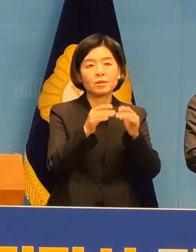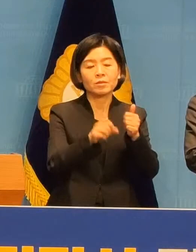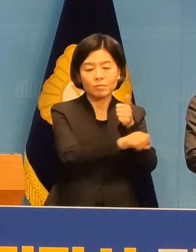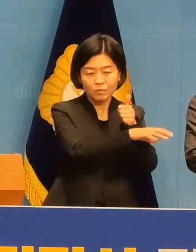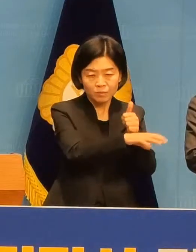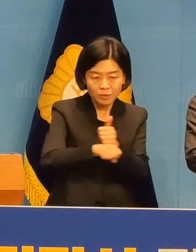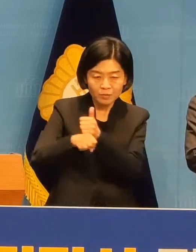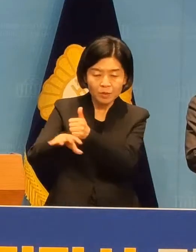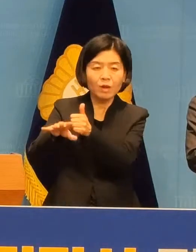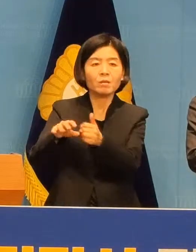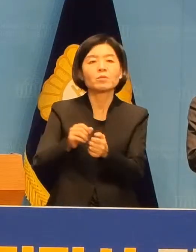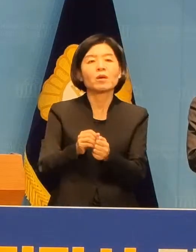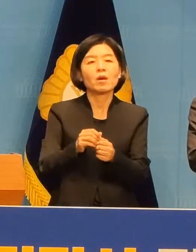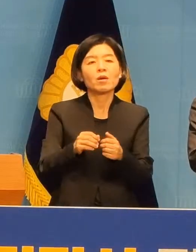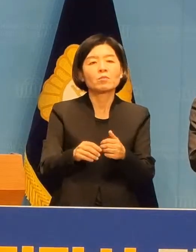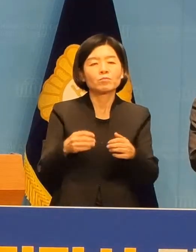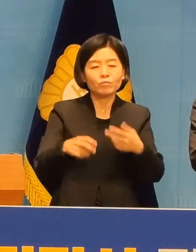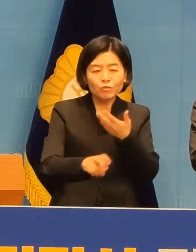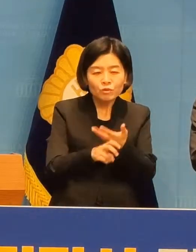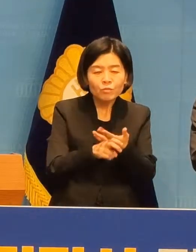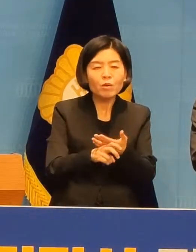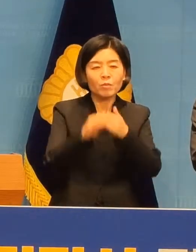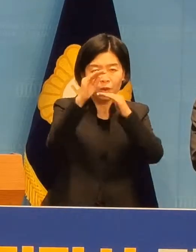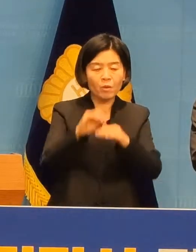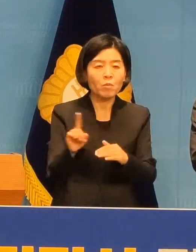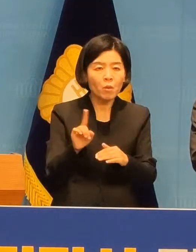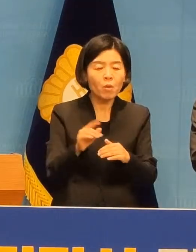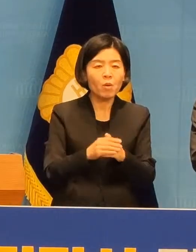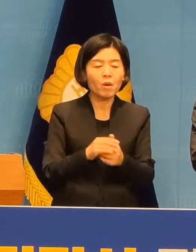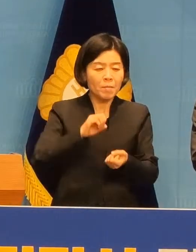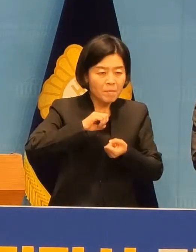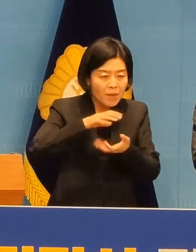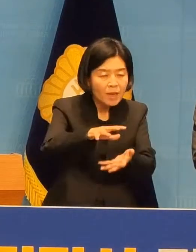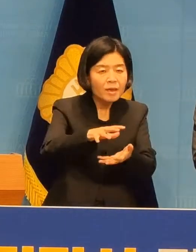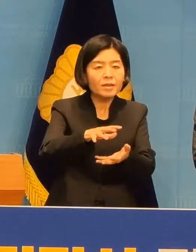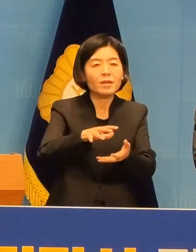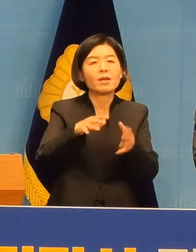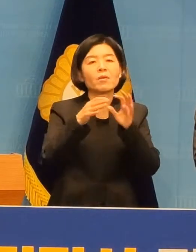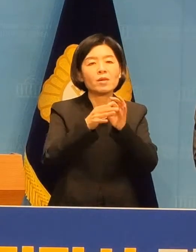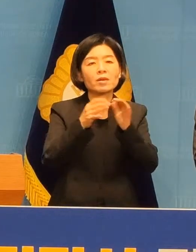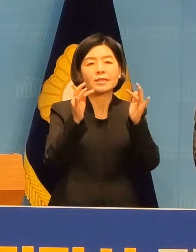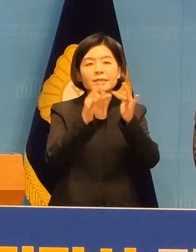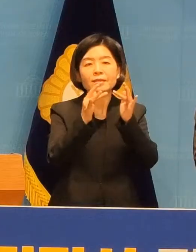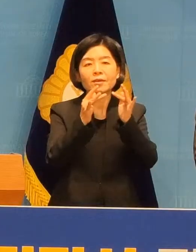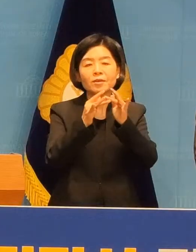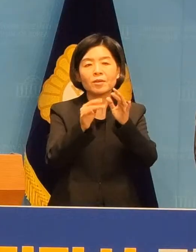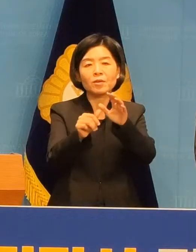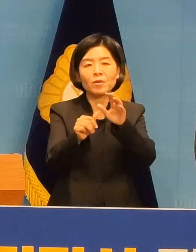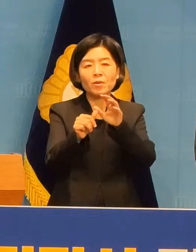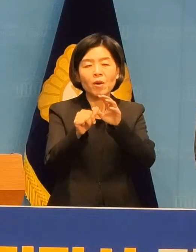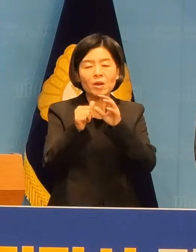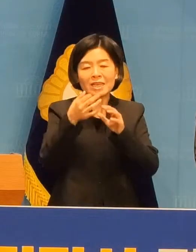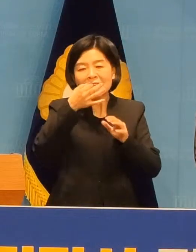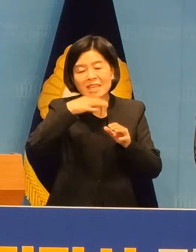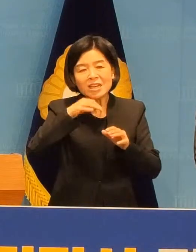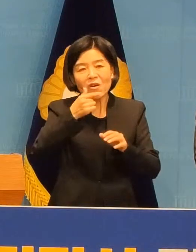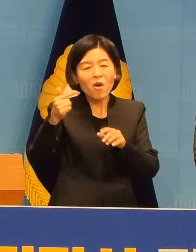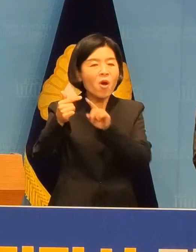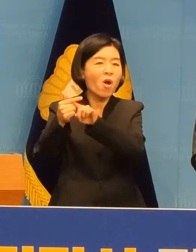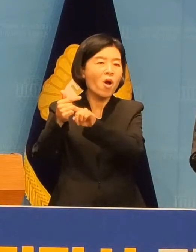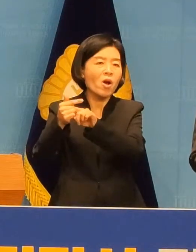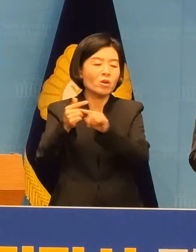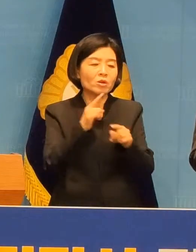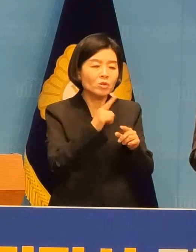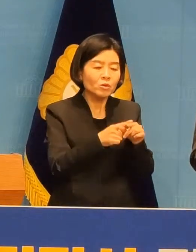말씀드리겠습니다. 정무위 국정감사에서 대형 배달 플랫폼들의 독과점 집중과 이윤 국대화를 위해 소상공인을 쥐어짜고